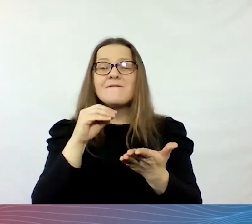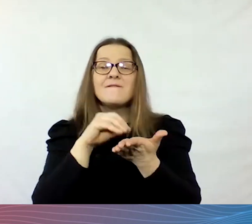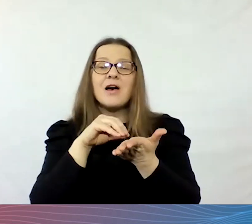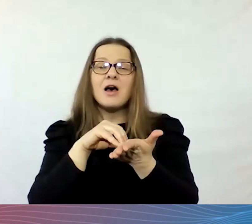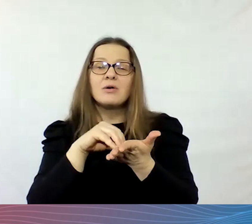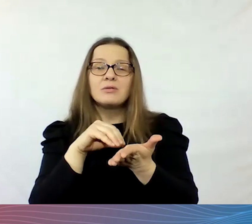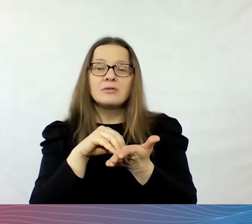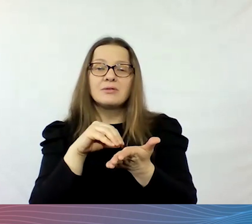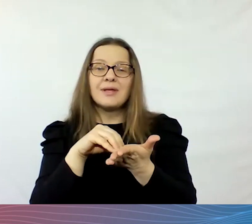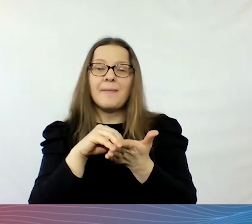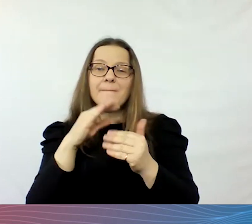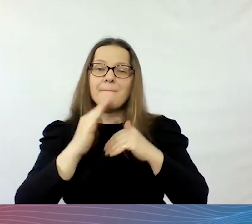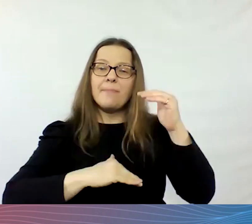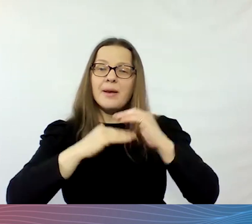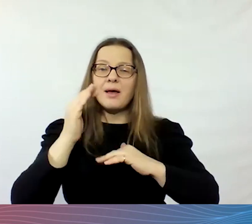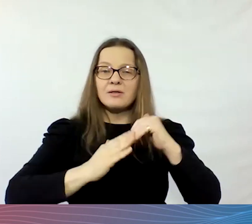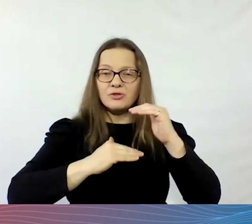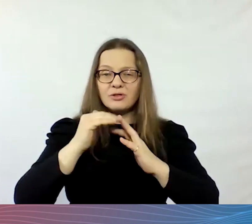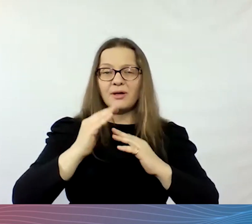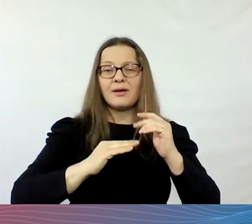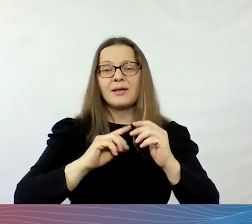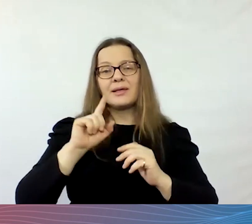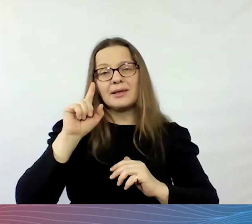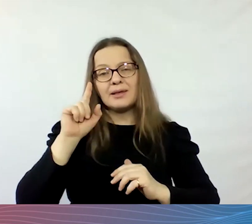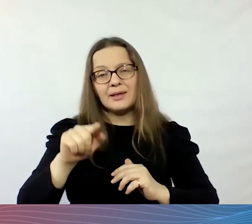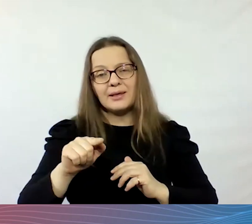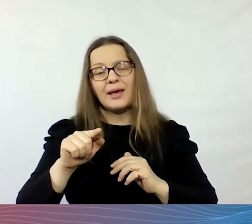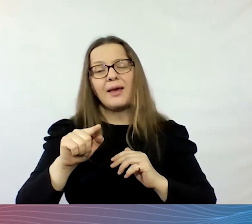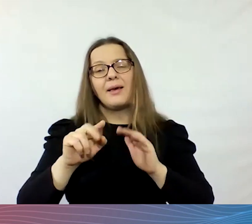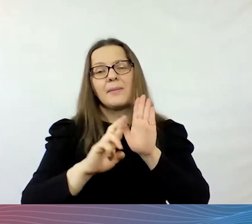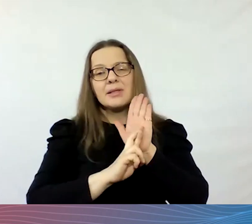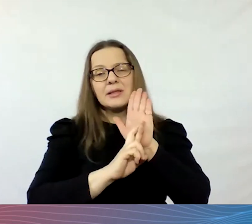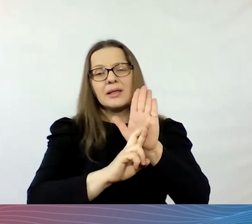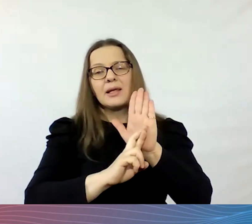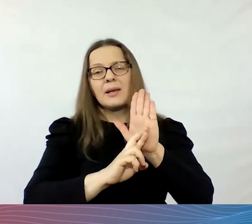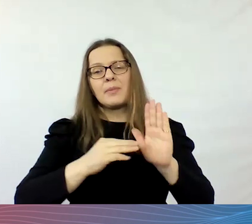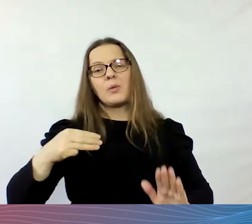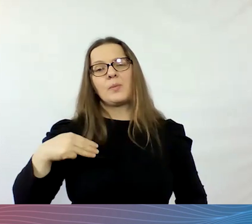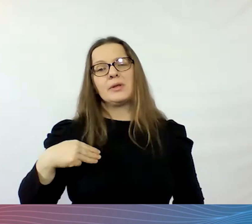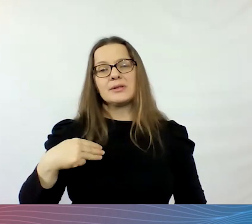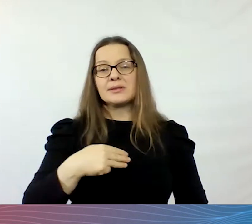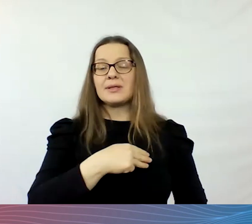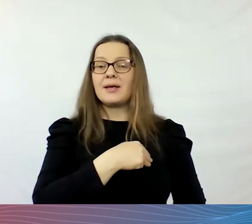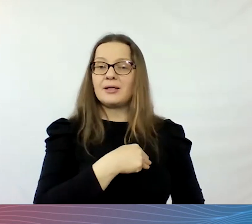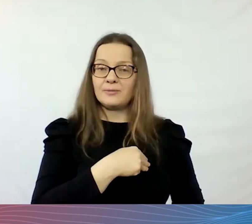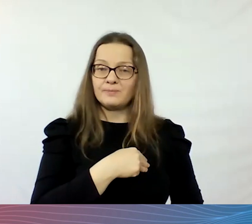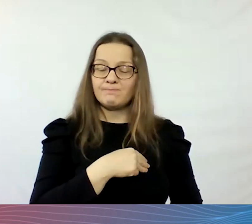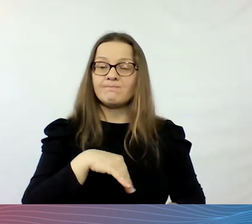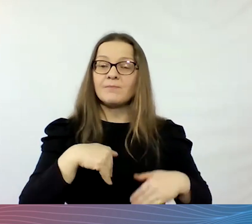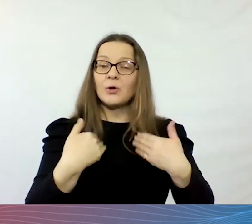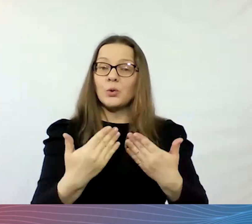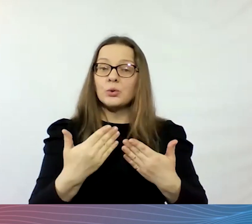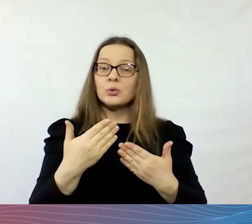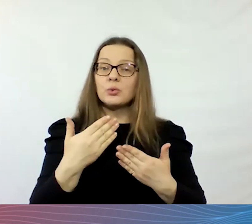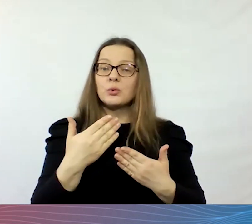ministério. Não tem um ministério de segurar. Entendeu ou não? Então, quando você começa